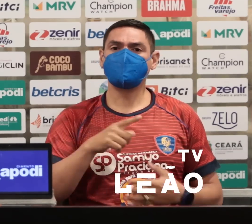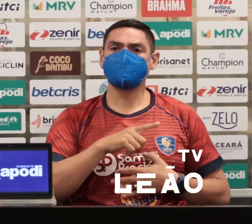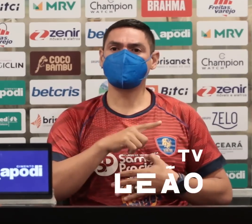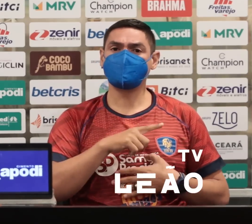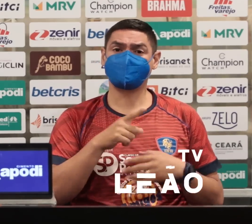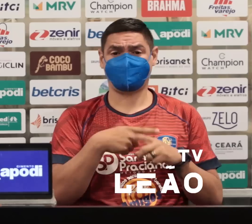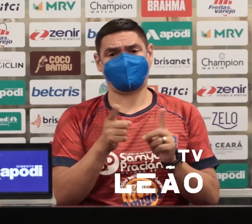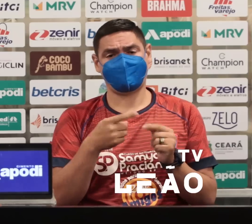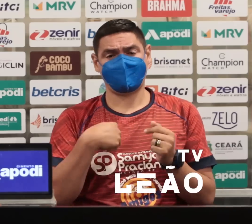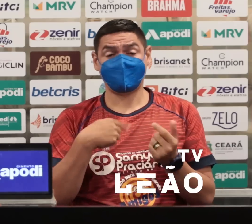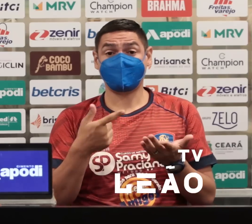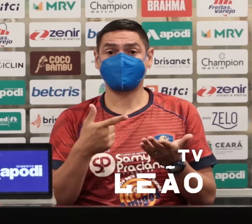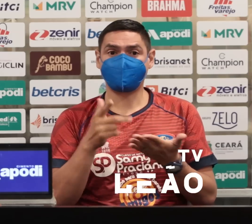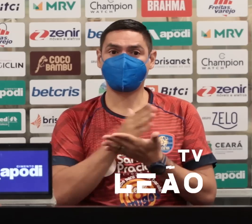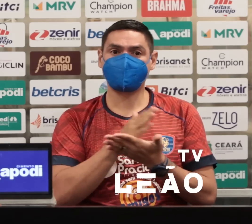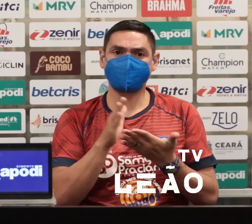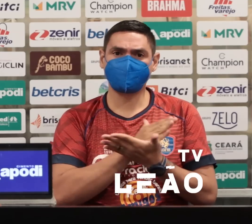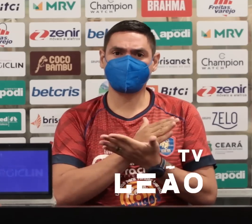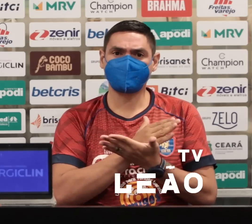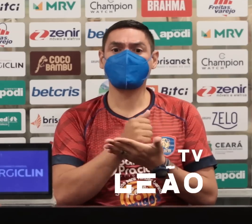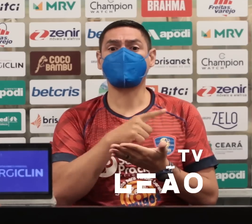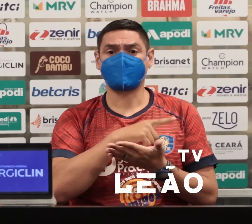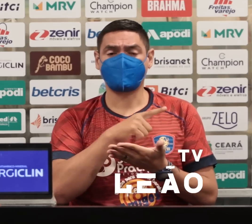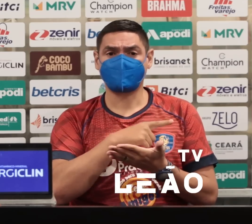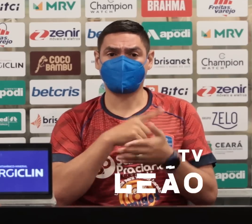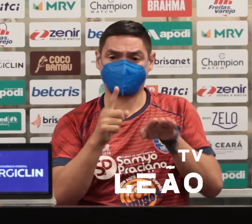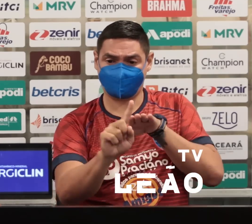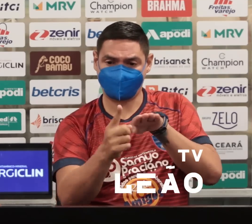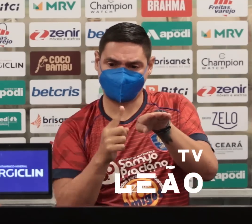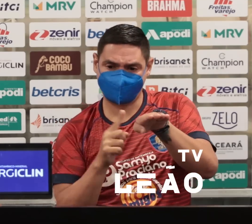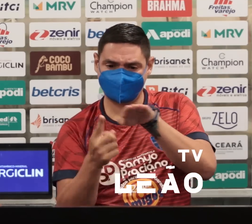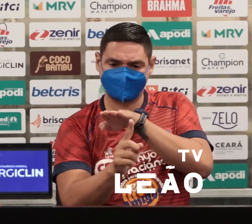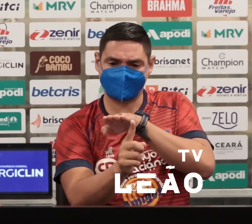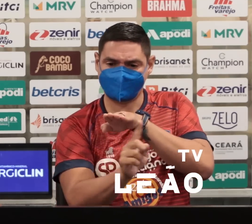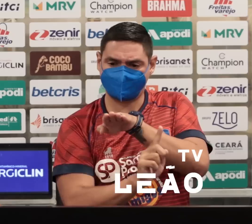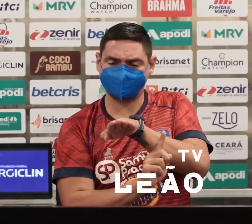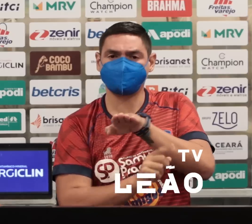dejamos mucho espacio a nuestras costas.